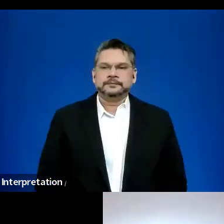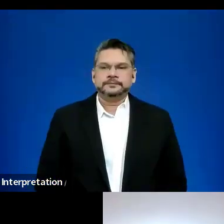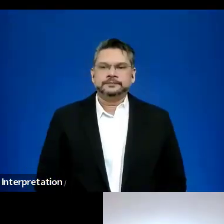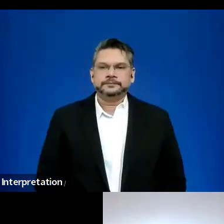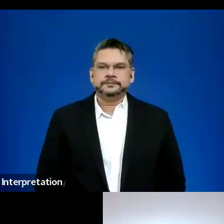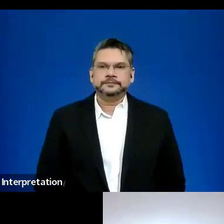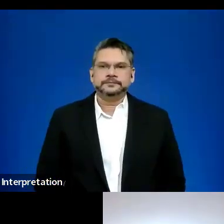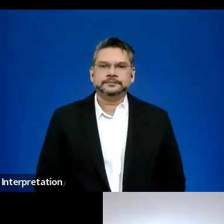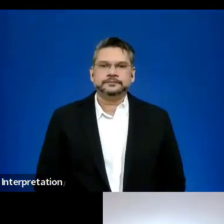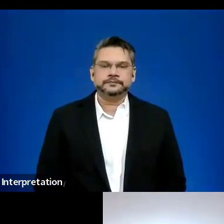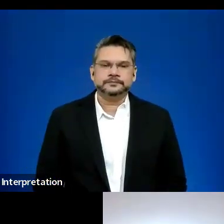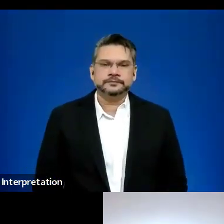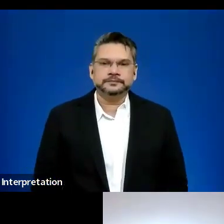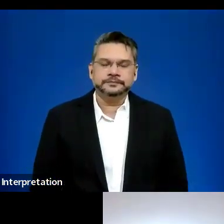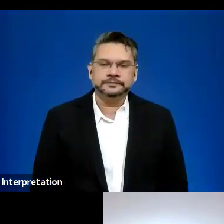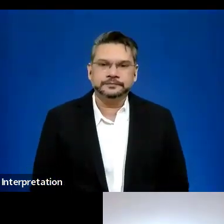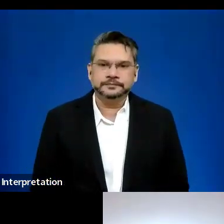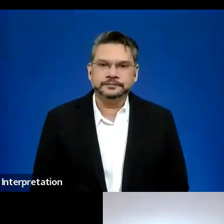无私的给予。